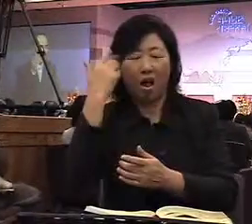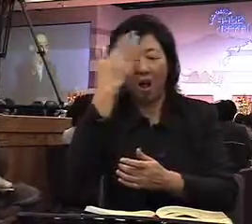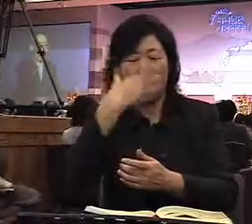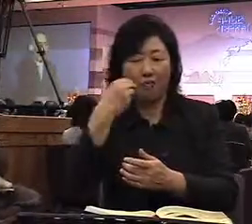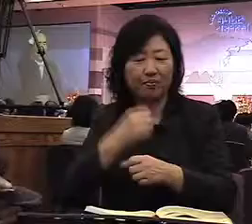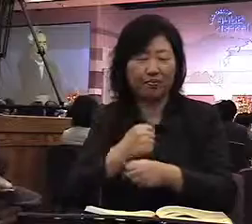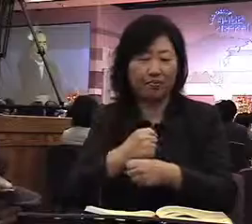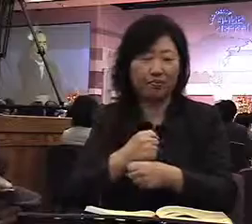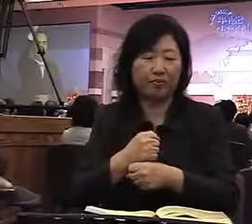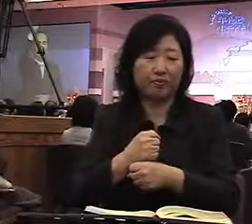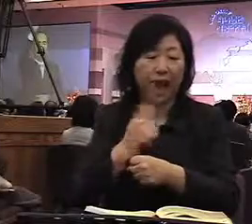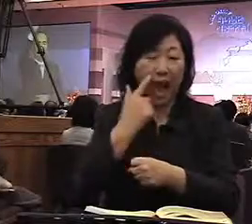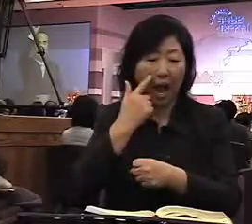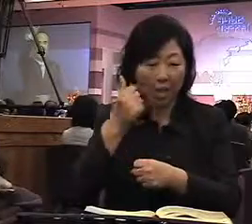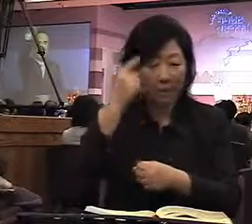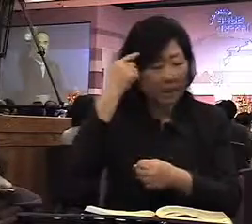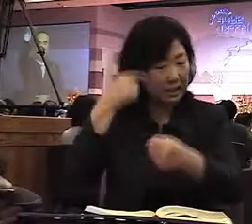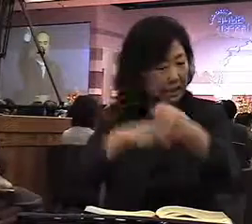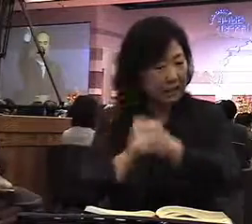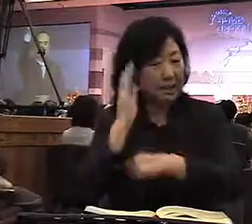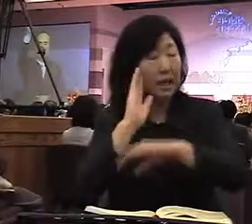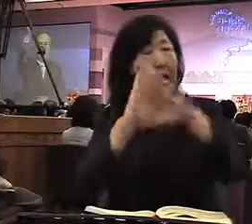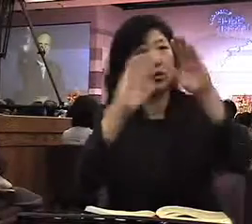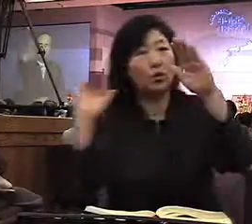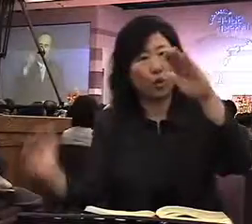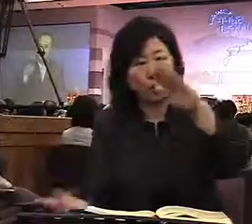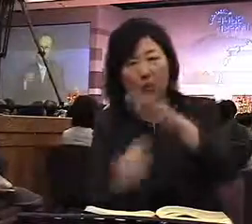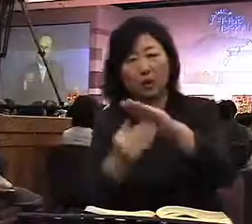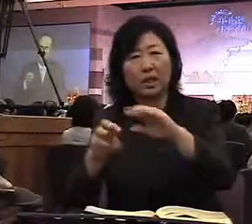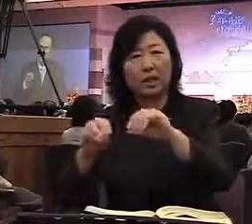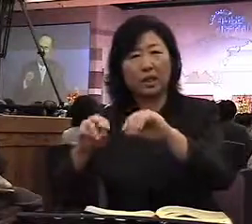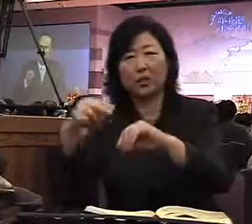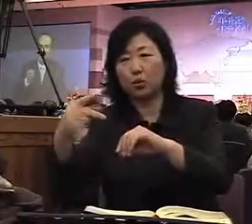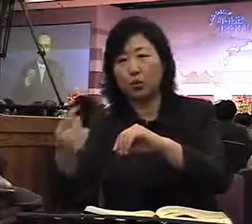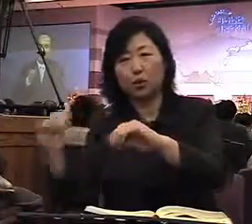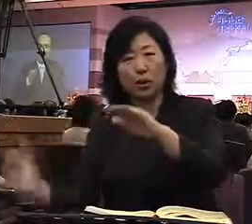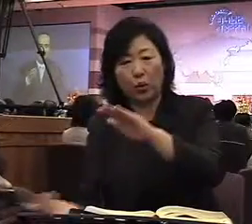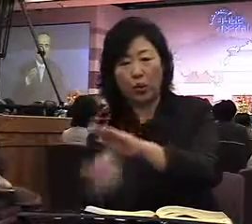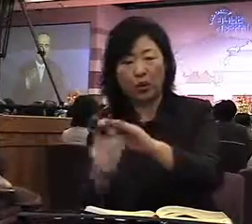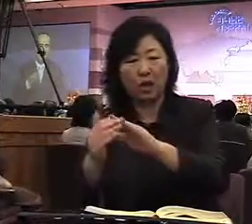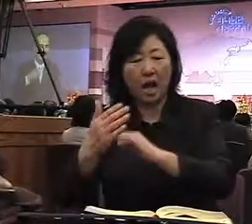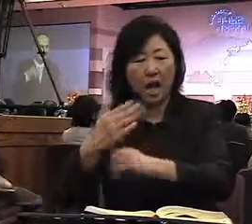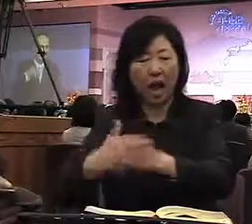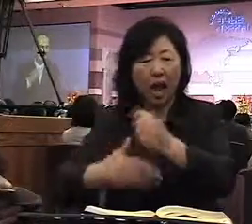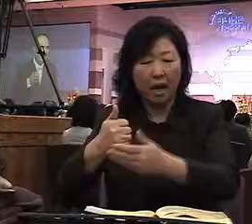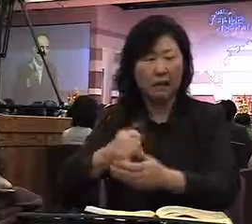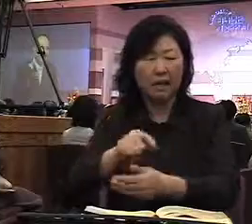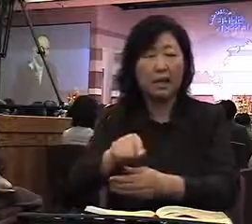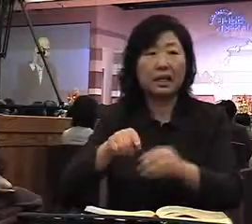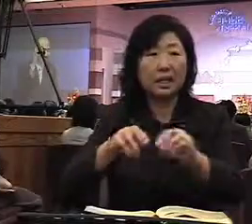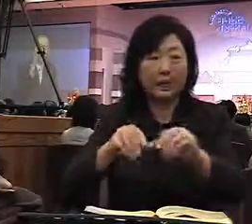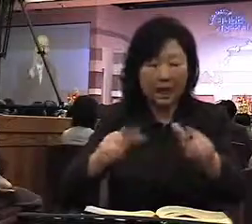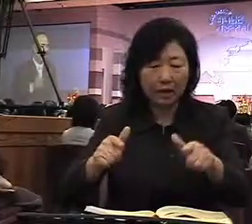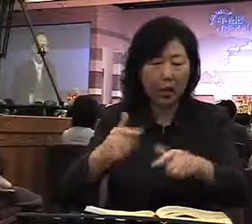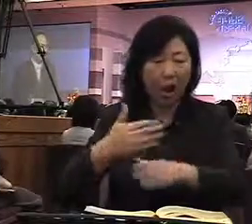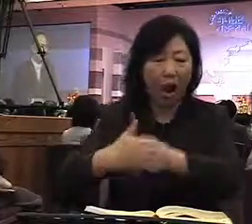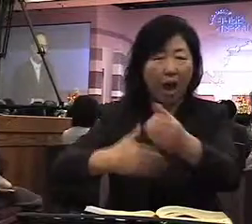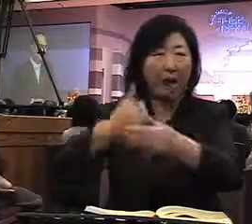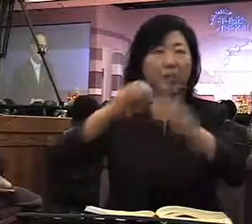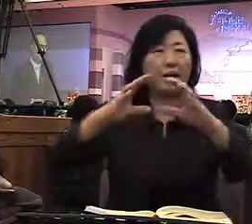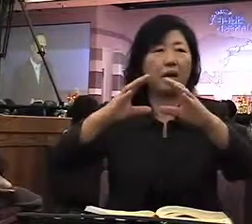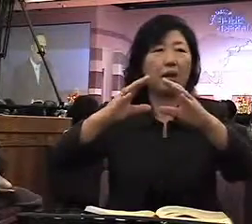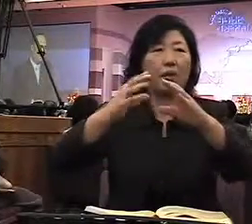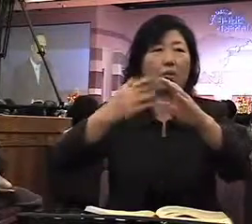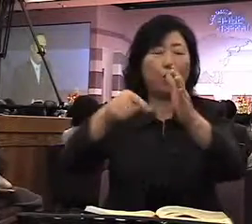기도입니다. 아버지의 뜻이 하늘에서 이루어지고 땅에서 이루어지고 하나님 우리에게 기도하는 것은 이 땅이 아니라 하나님의 나라고